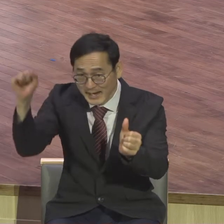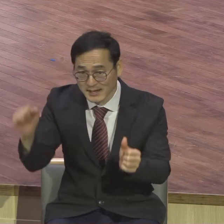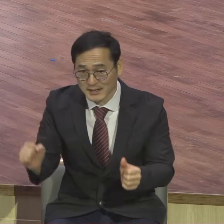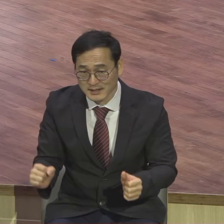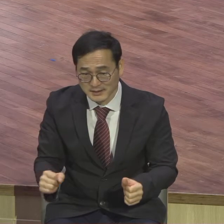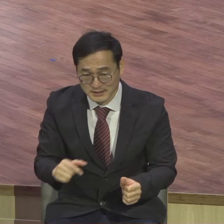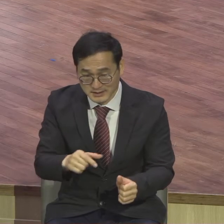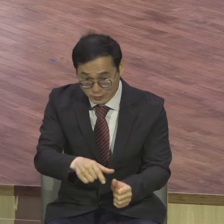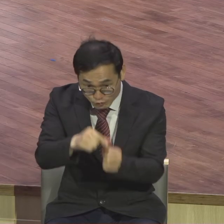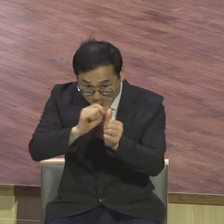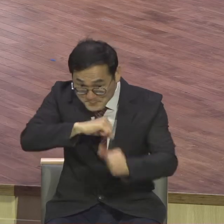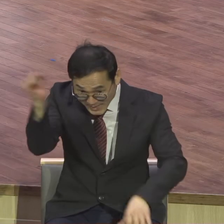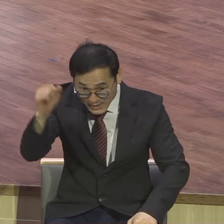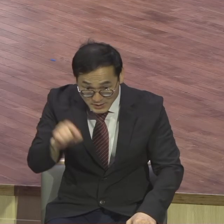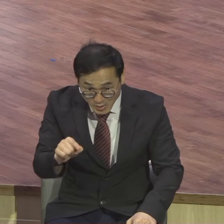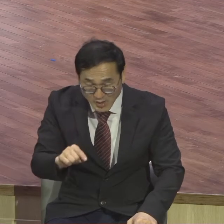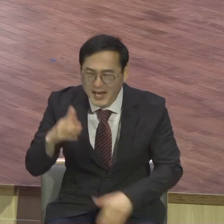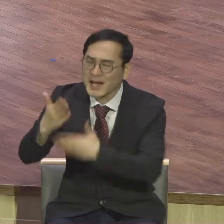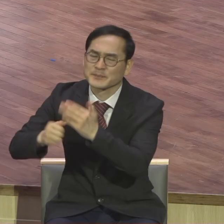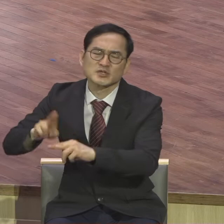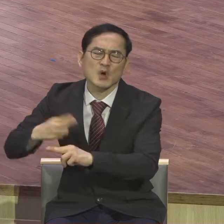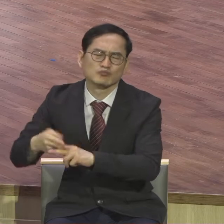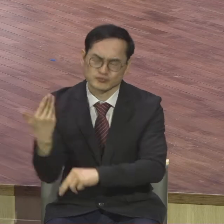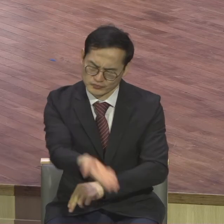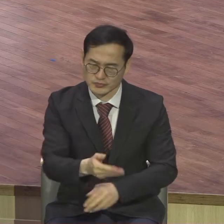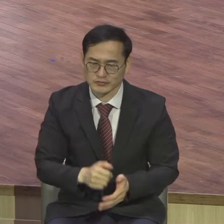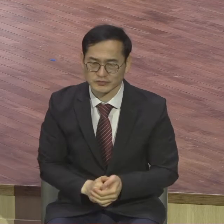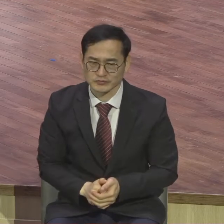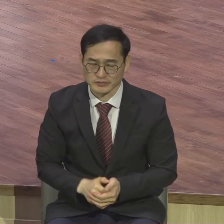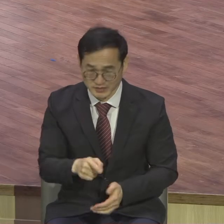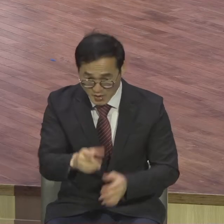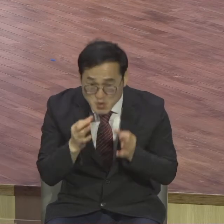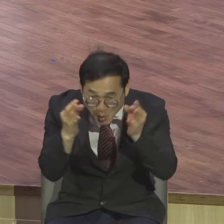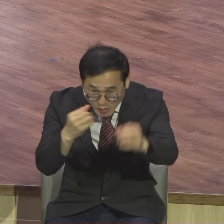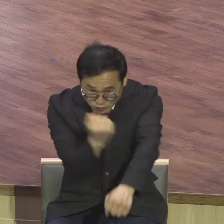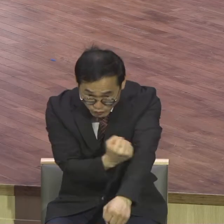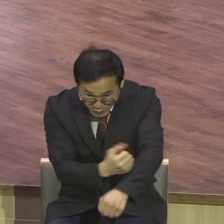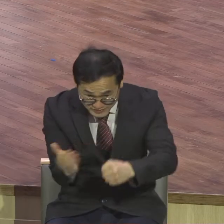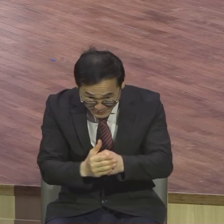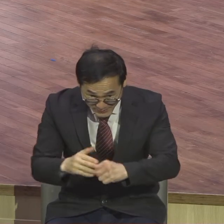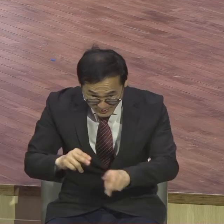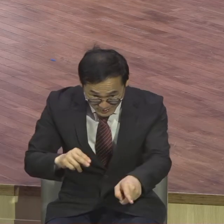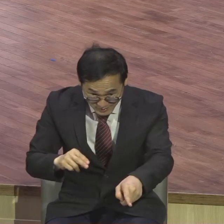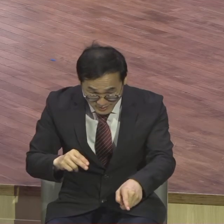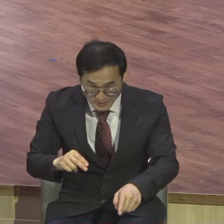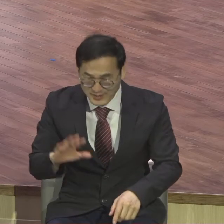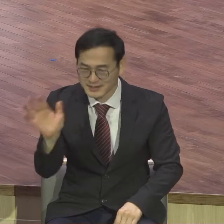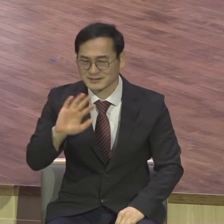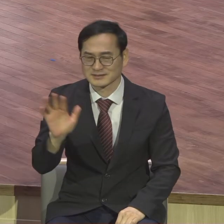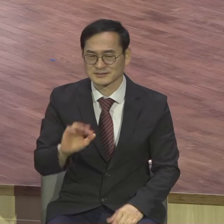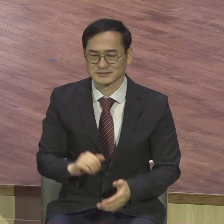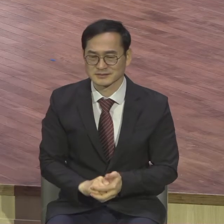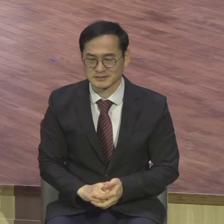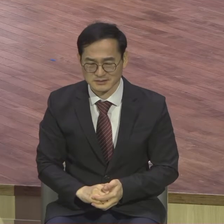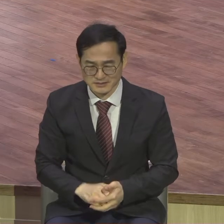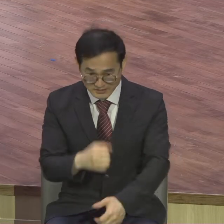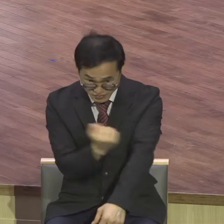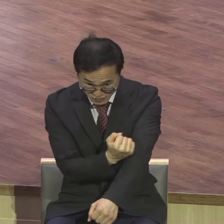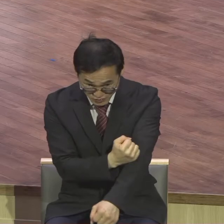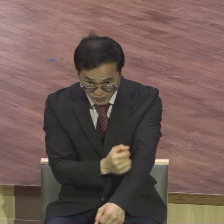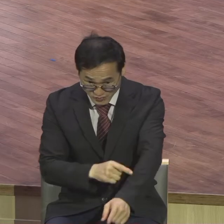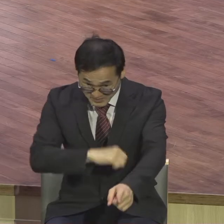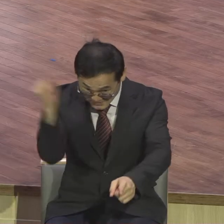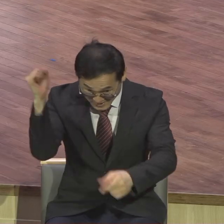아니요 하나님의 선물이라. 행위에서 난 것이 아니니 이는 누구든지 자랑하지 못하게 함이라. 행위가 아니에요.